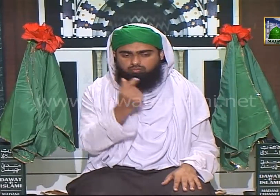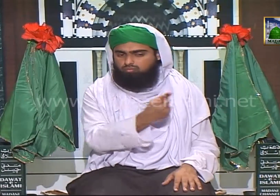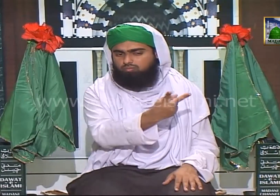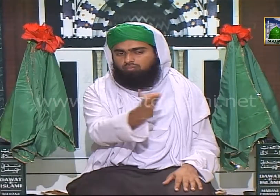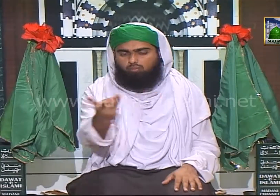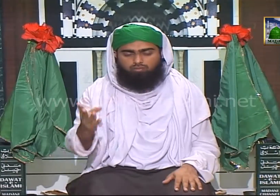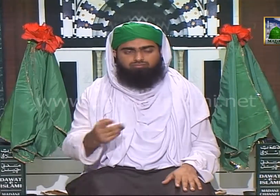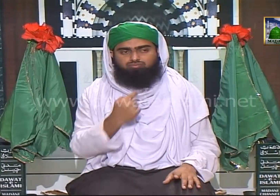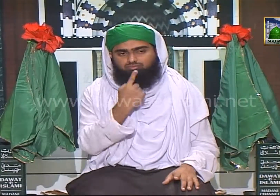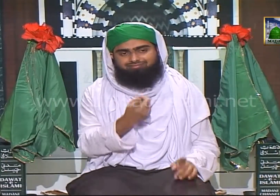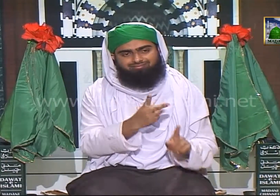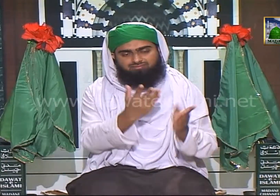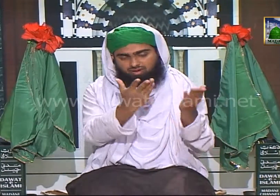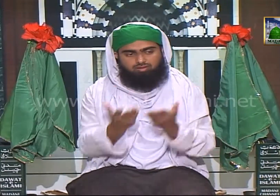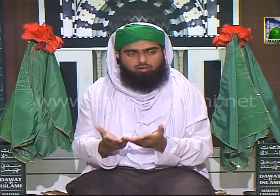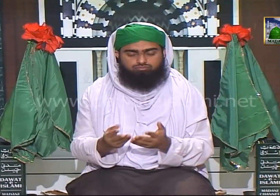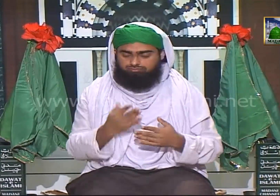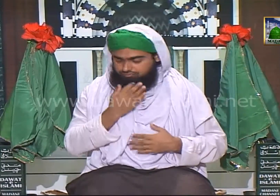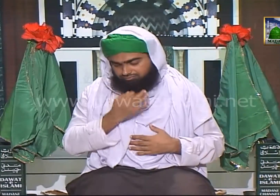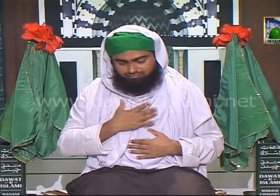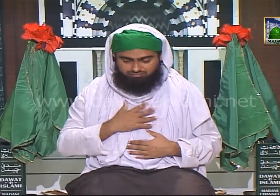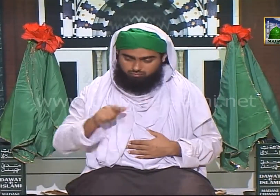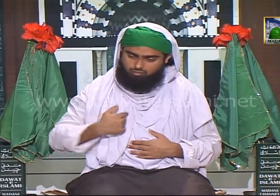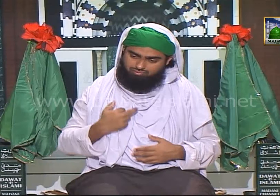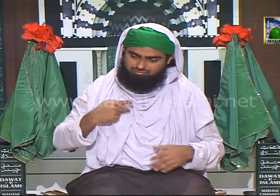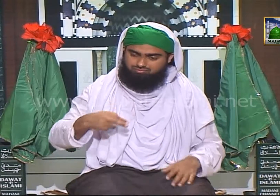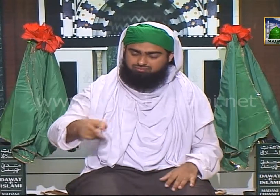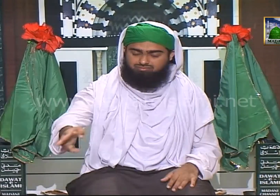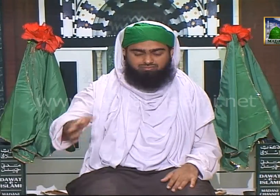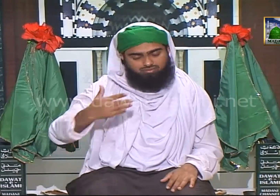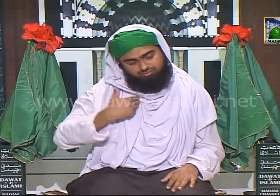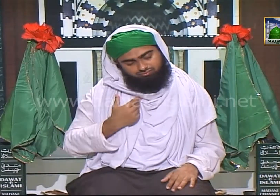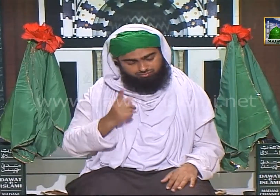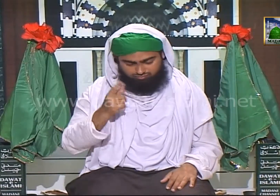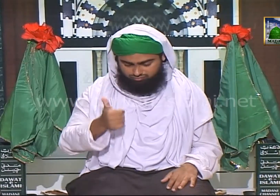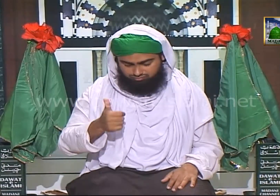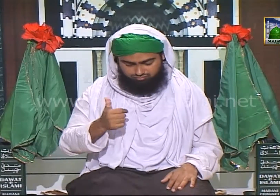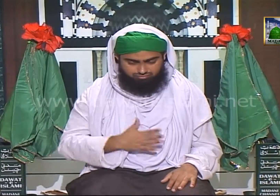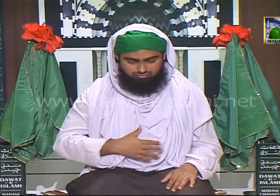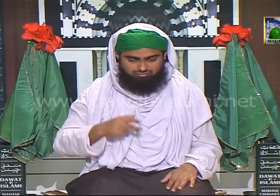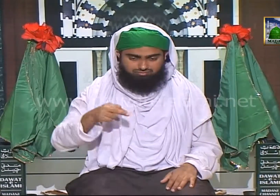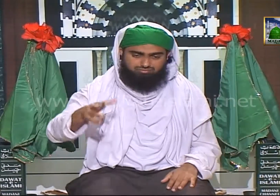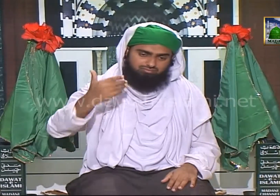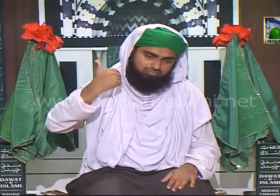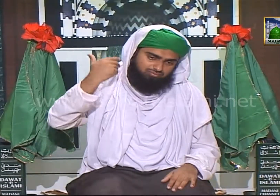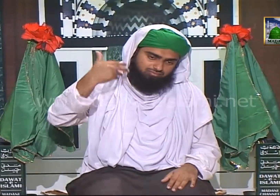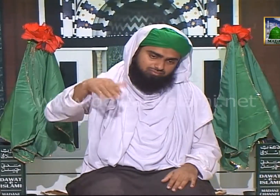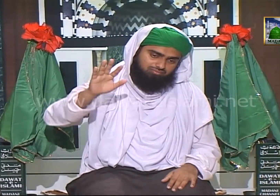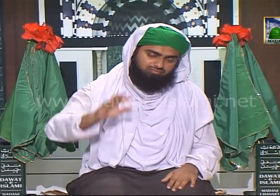ये बात आएगी ही नहीं कि गाड़ी भेजेगा या क्या, आपके जहन में नहीं आएगा। हाँ ठीक है, आ जाऊंगा यार, आप टहलते हो, निकल के लुढ़कते हो कोई, और मेरे आदमी